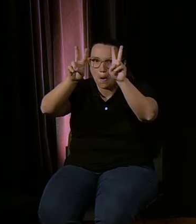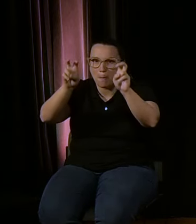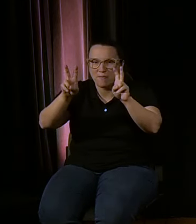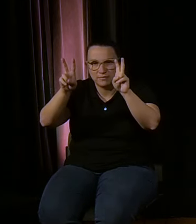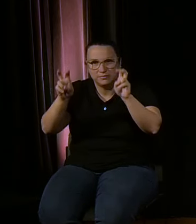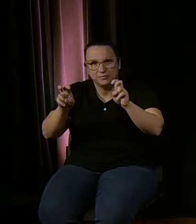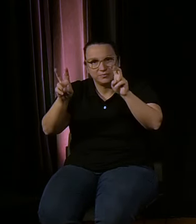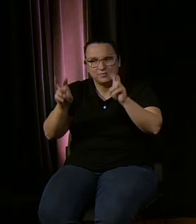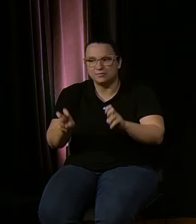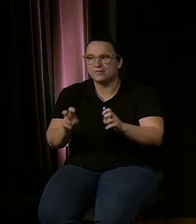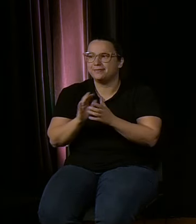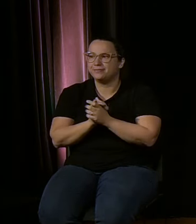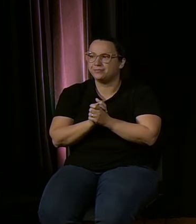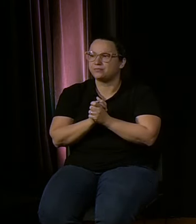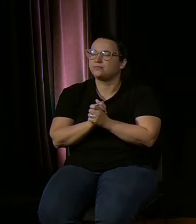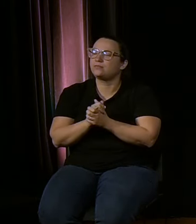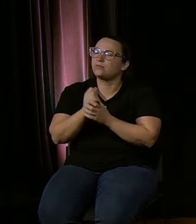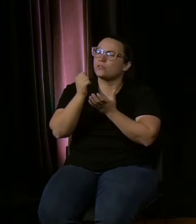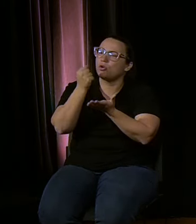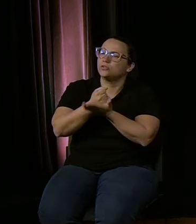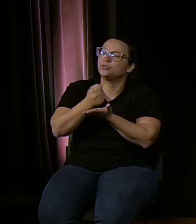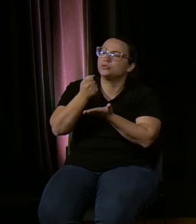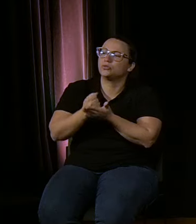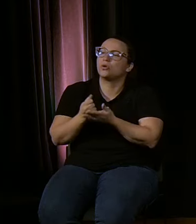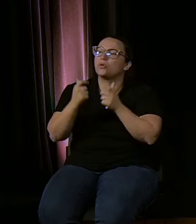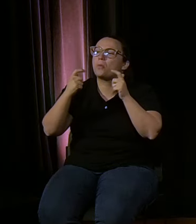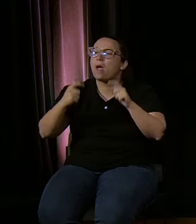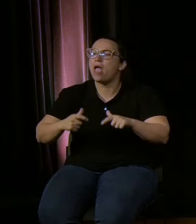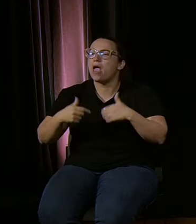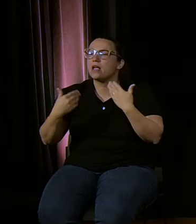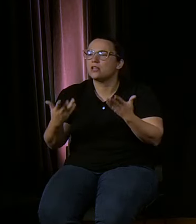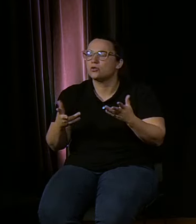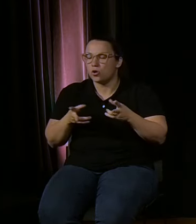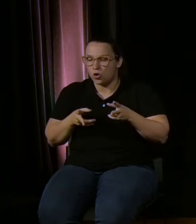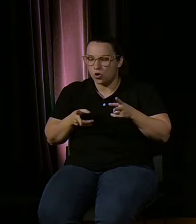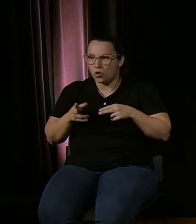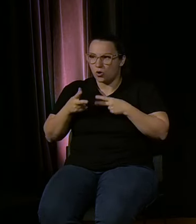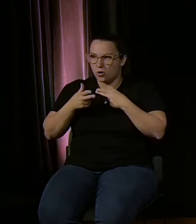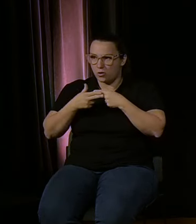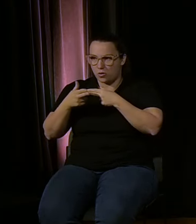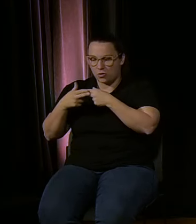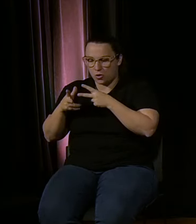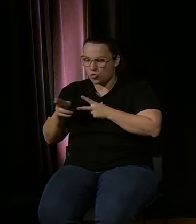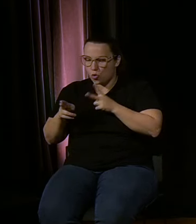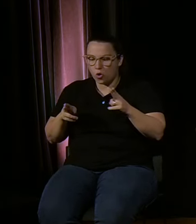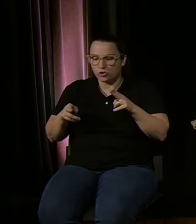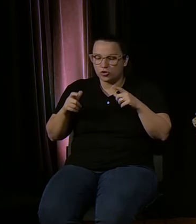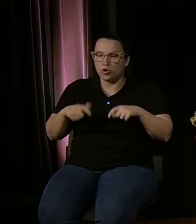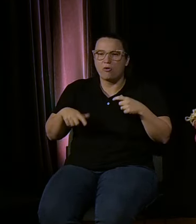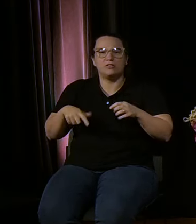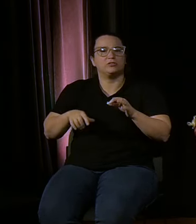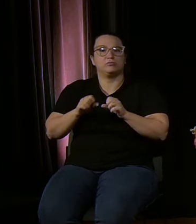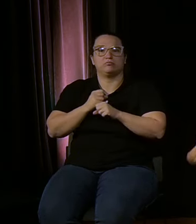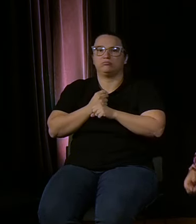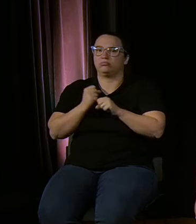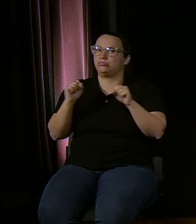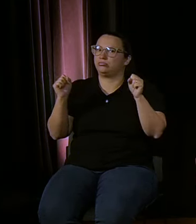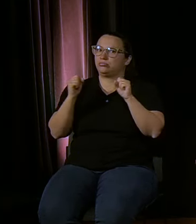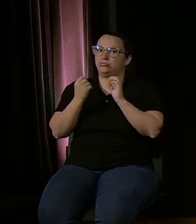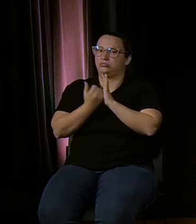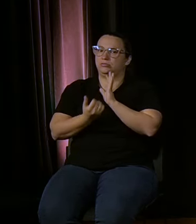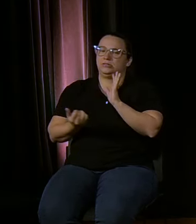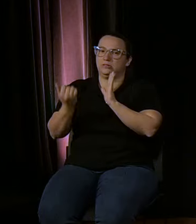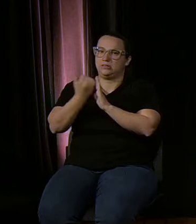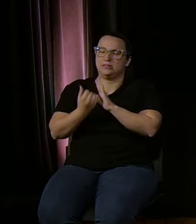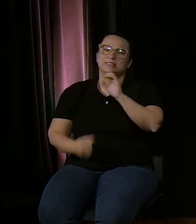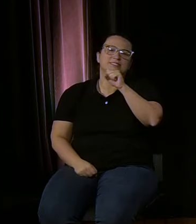questões, onde estão os documentos, onde estão os cortes, vai ampliar assim, essa narrativa